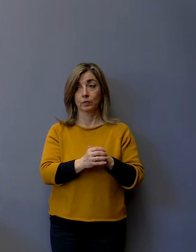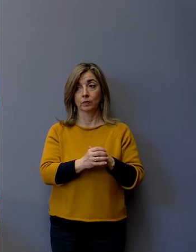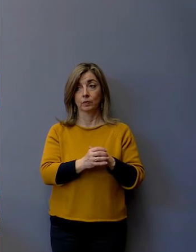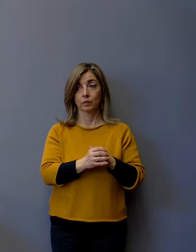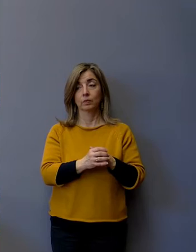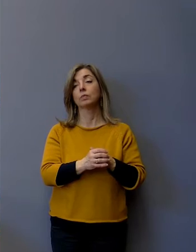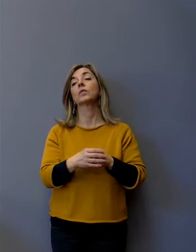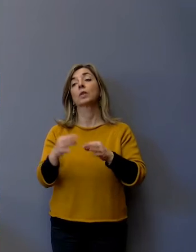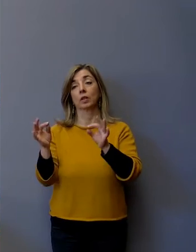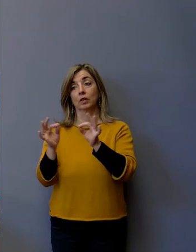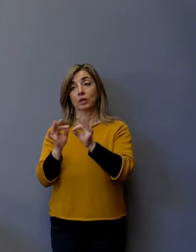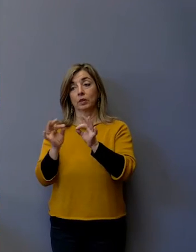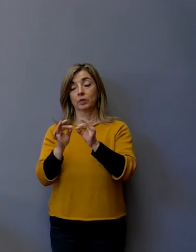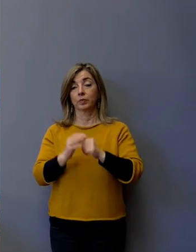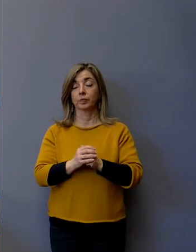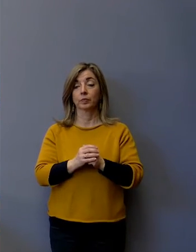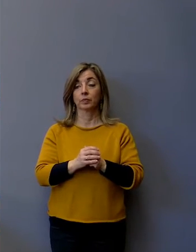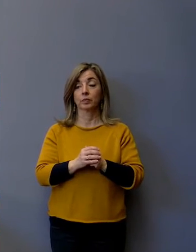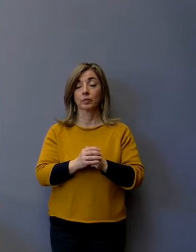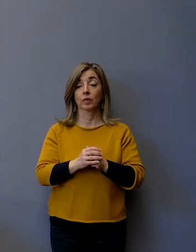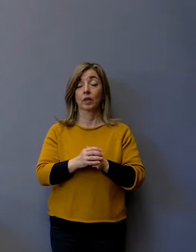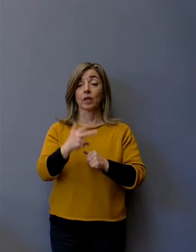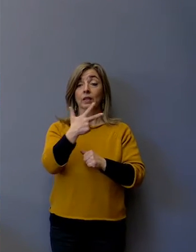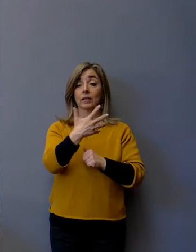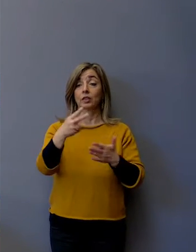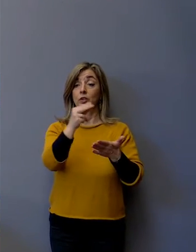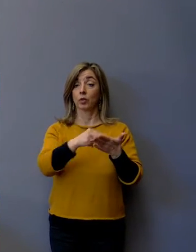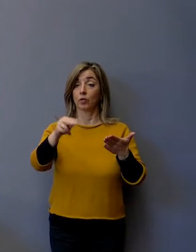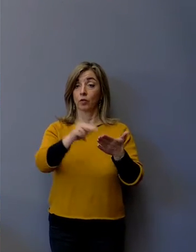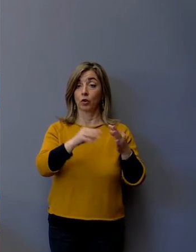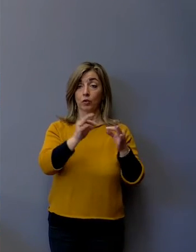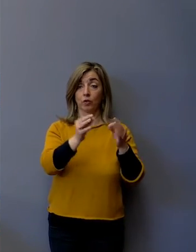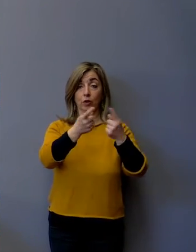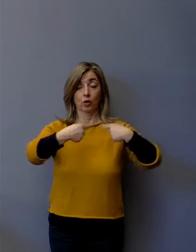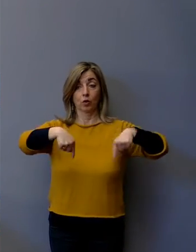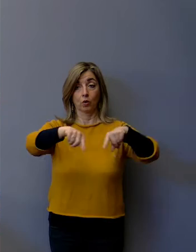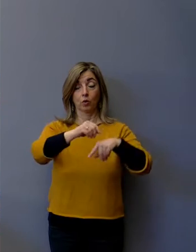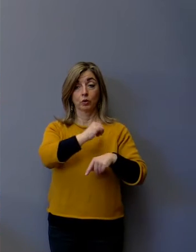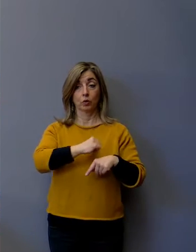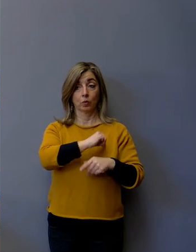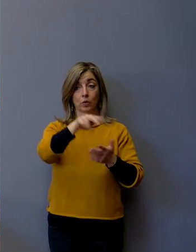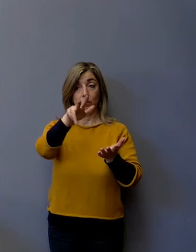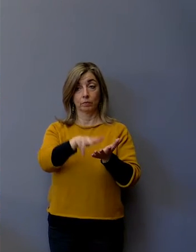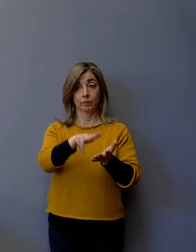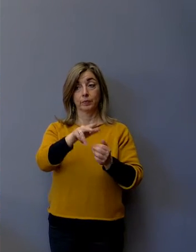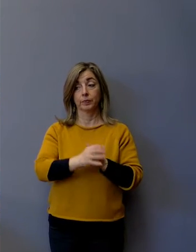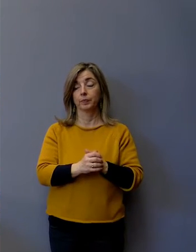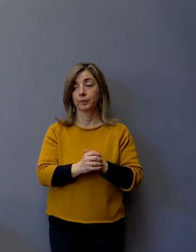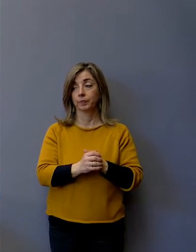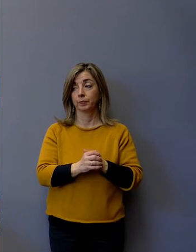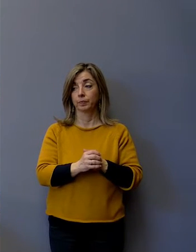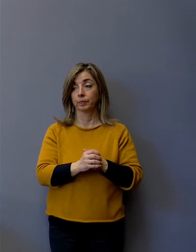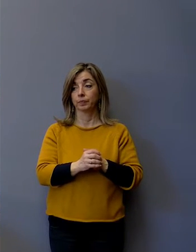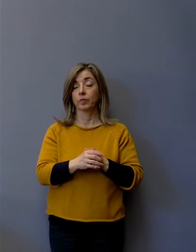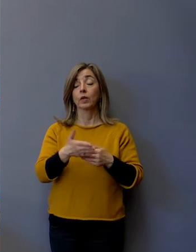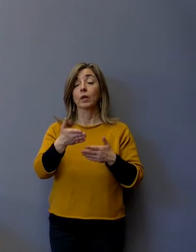favorevole 35 voti favorevoli il consiglio comunale approva pongo